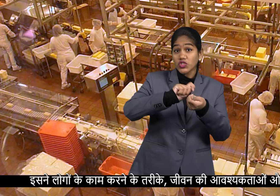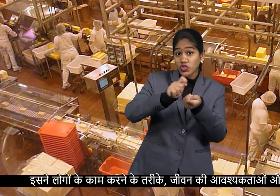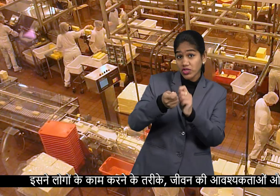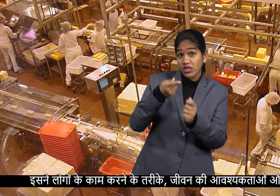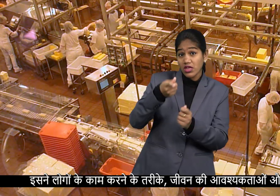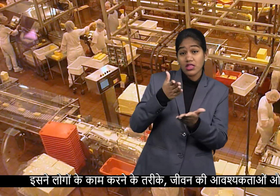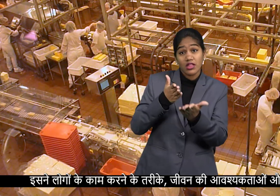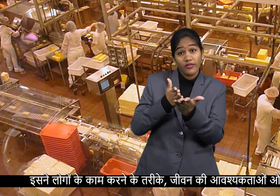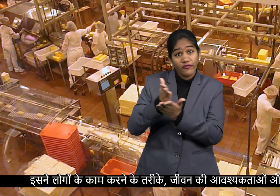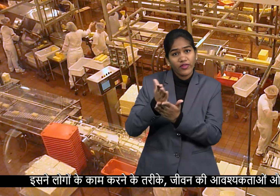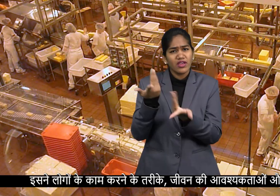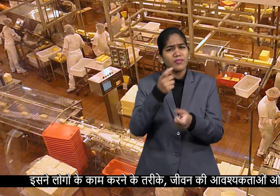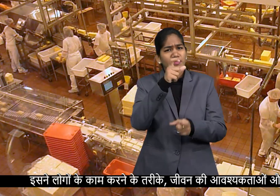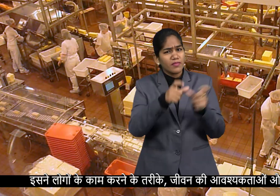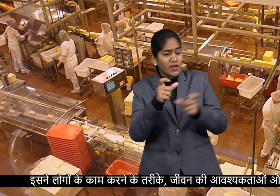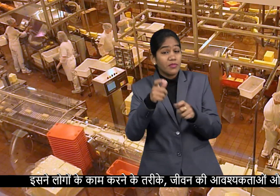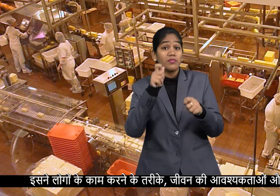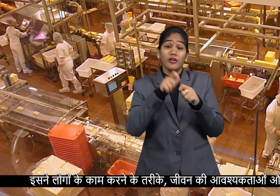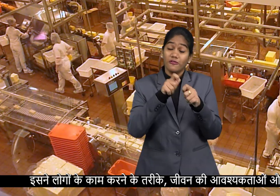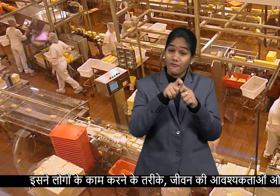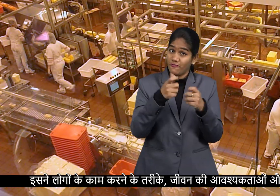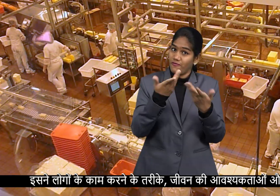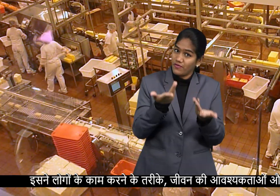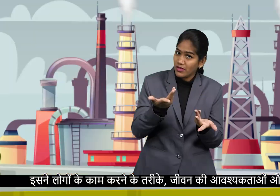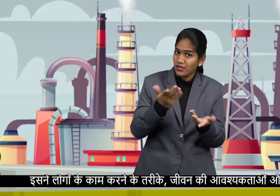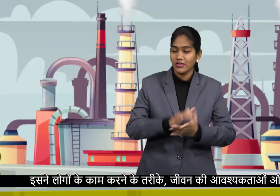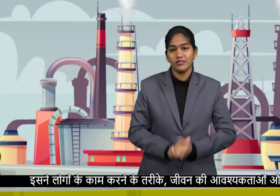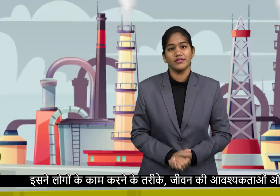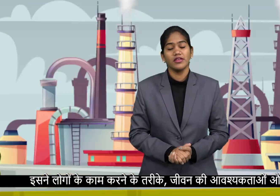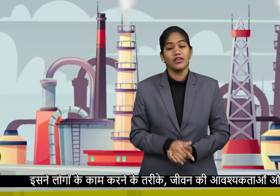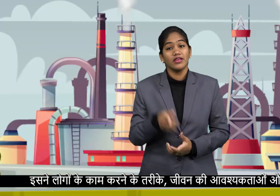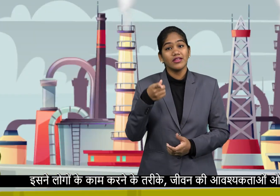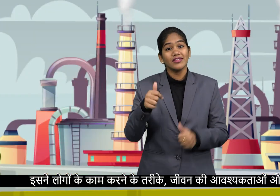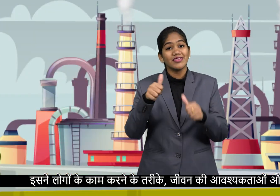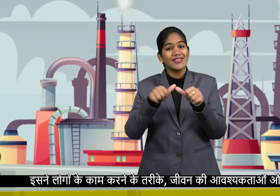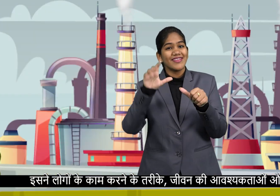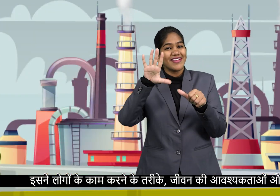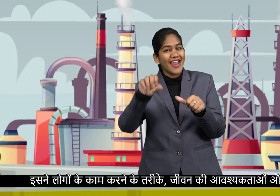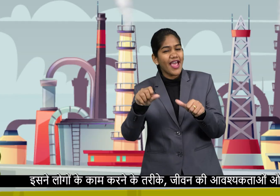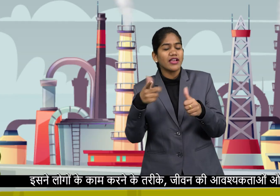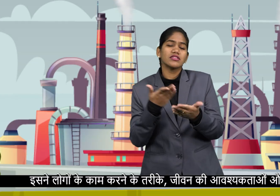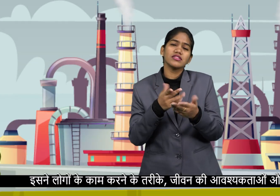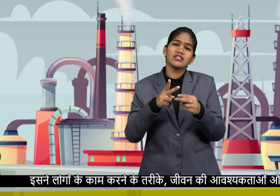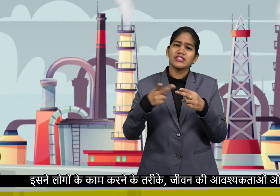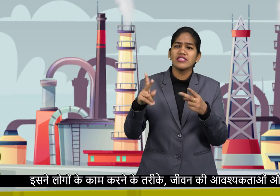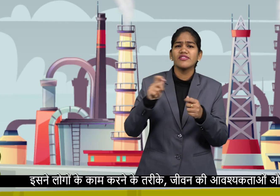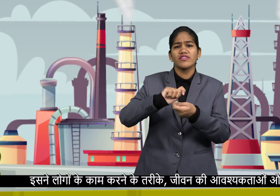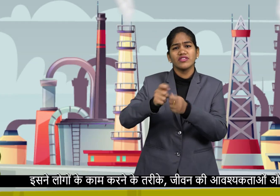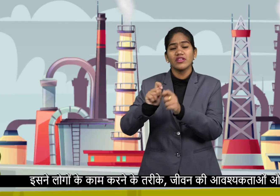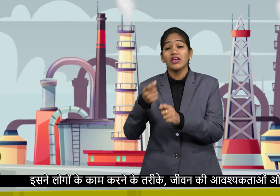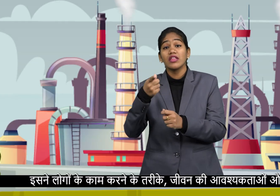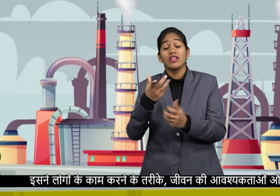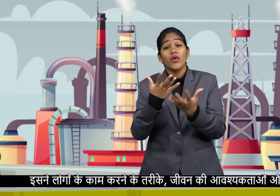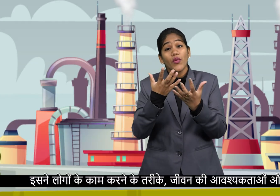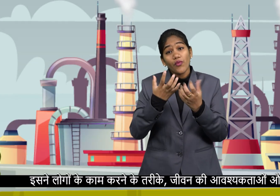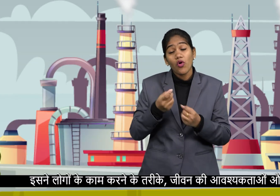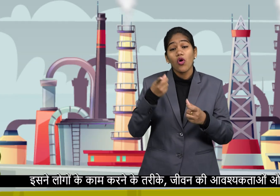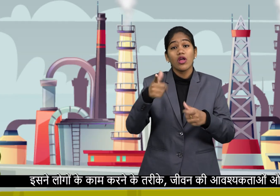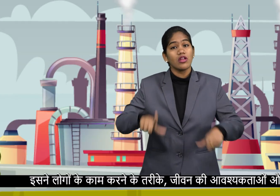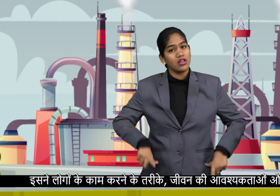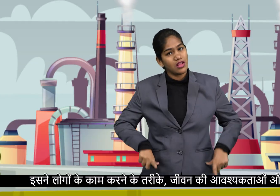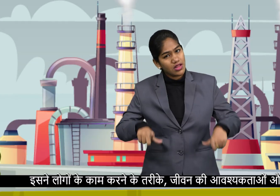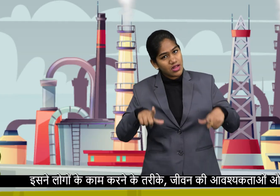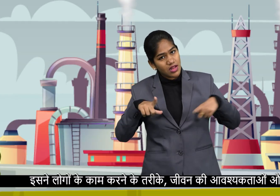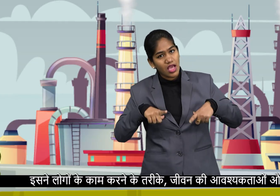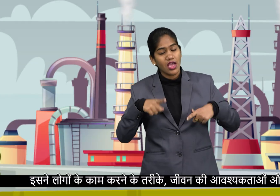इसने लोगों के काम करने के तरीके, जीवन की आवश्यकताओं और